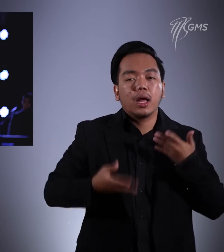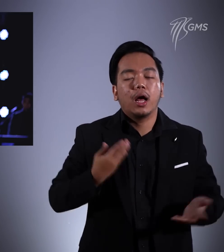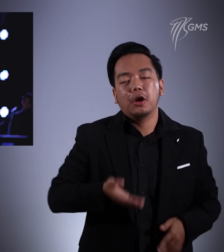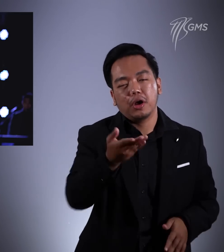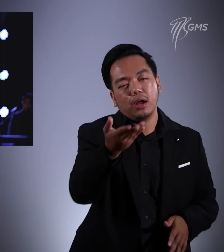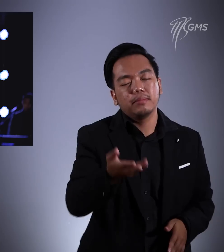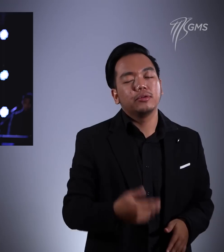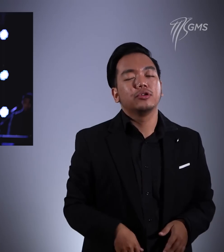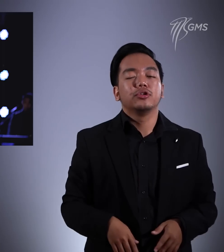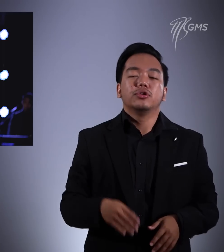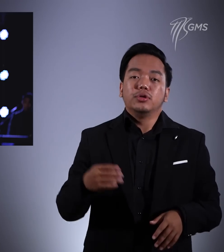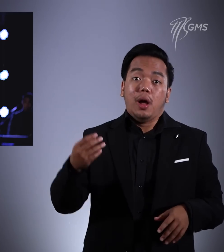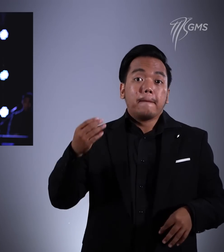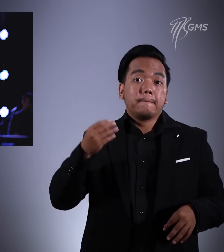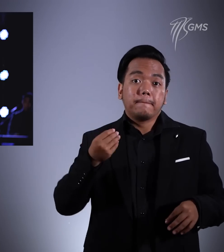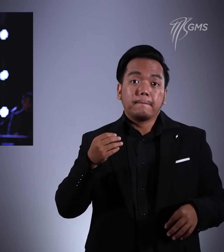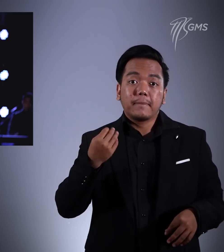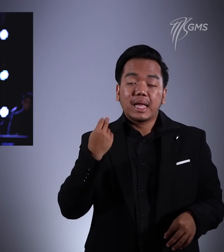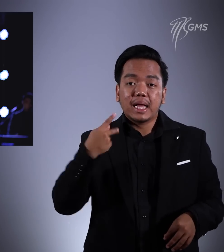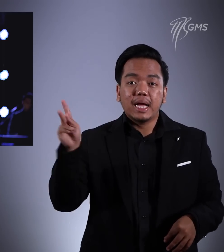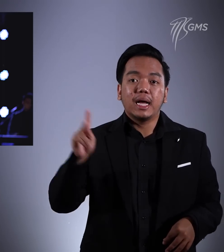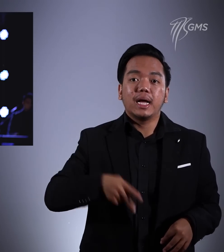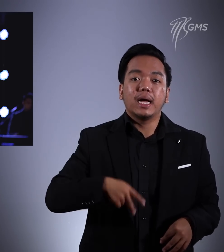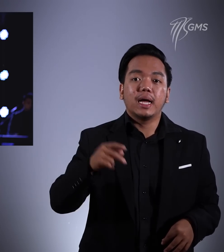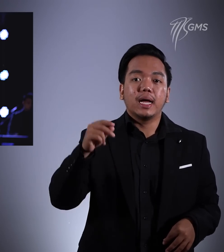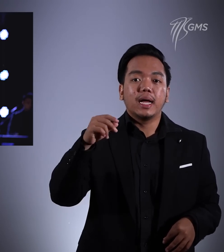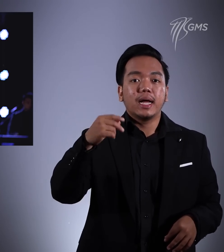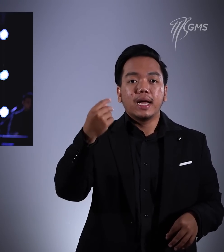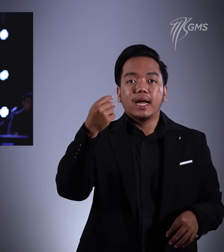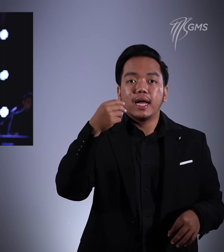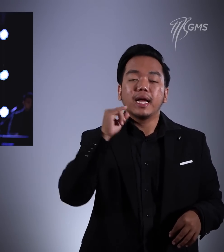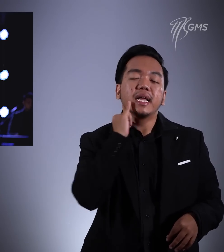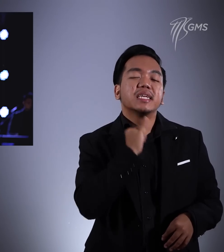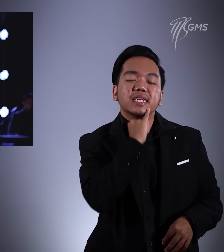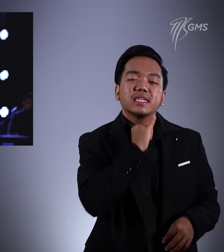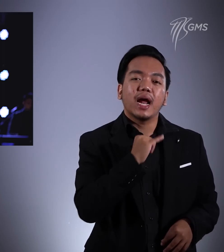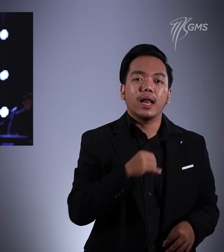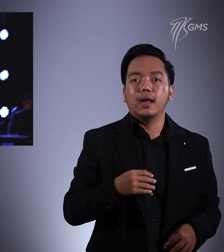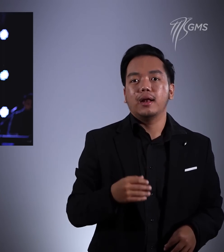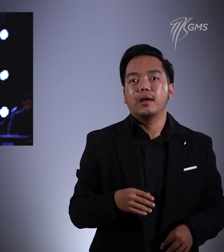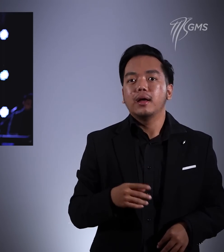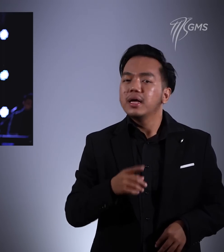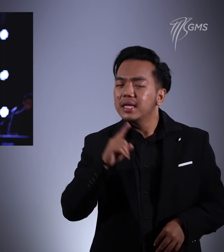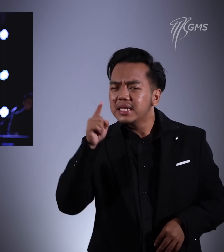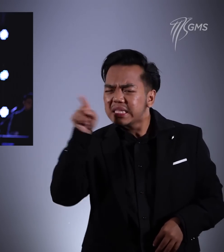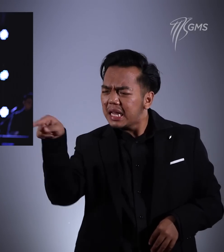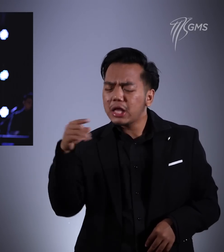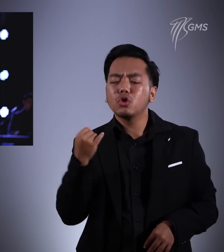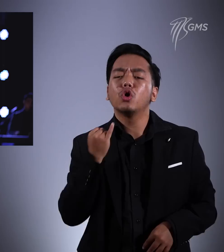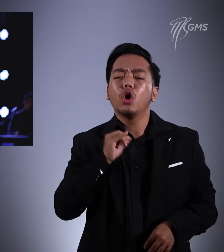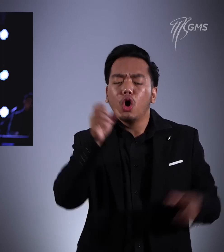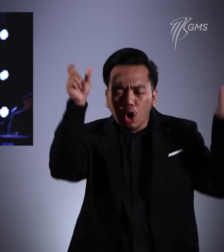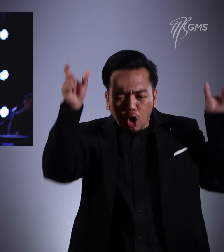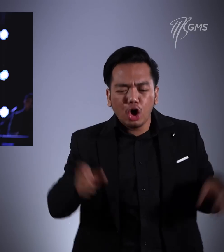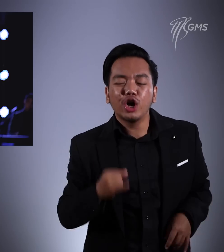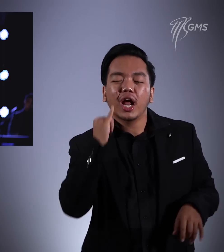pohon ara itu, saya pernah sekali petik langsung dari pohonnya, saya tanya dulu tentunya ini pohon apa, saya makan, ya paling tidak bisa mengganjel perut